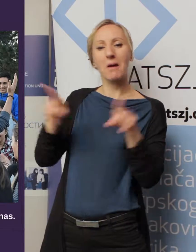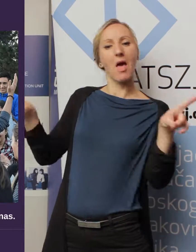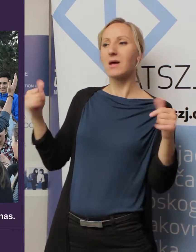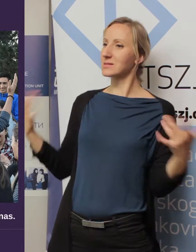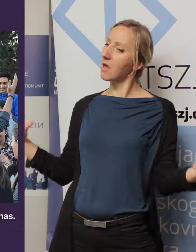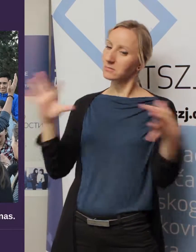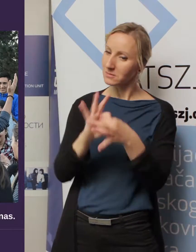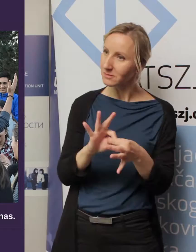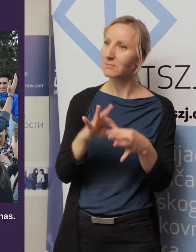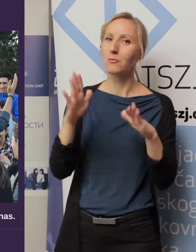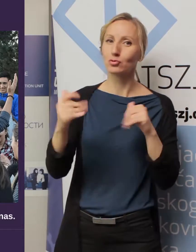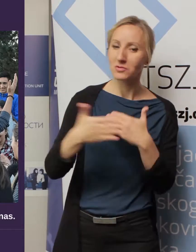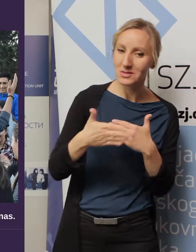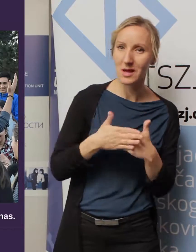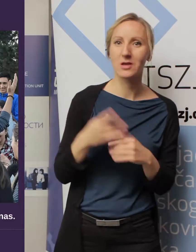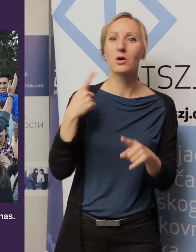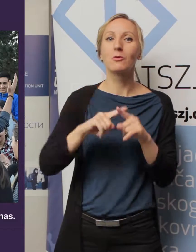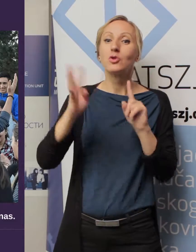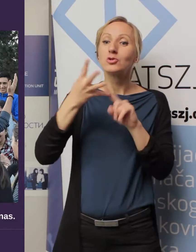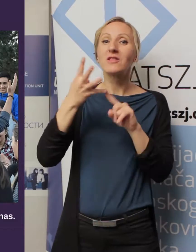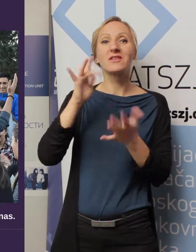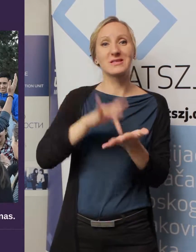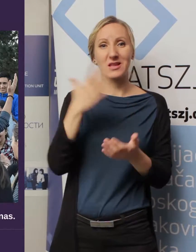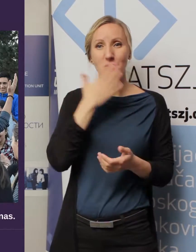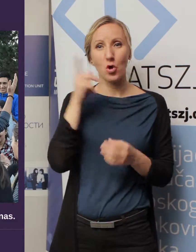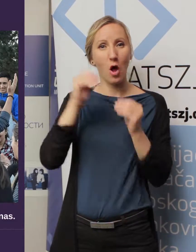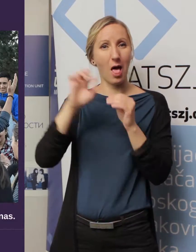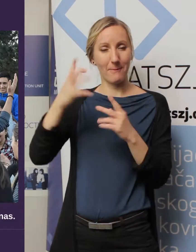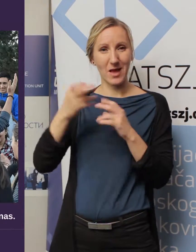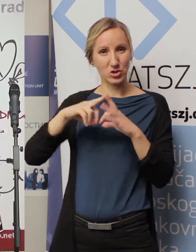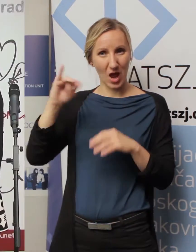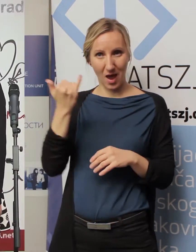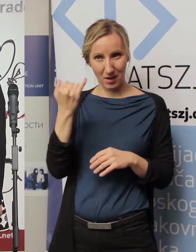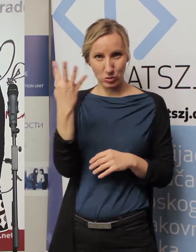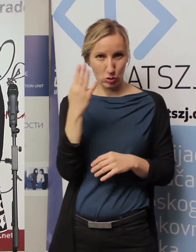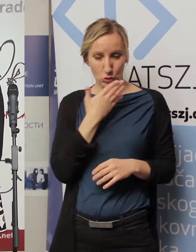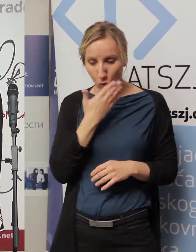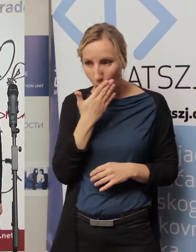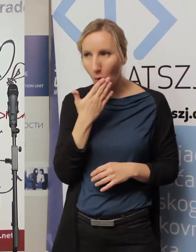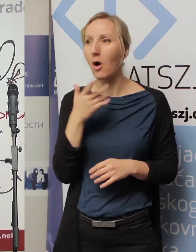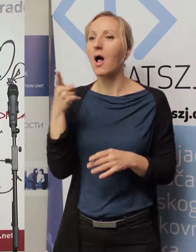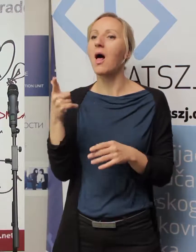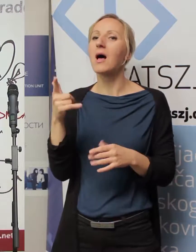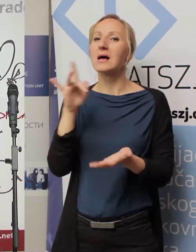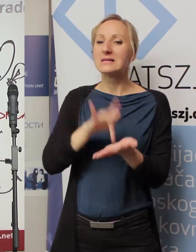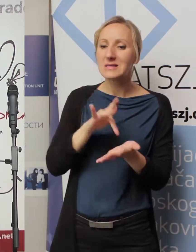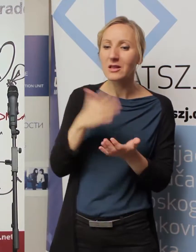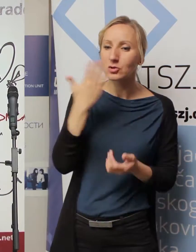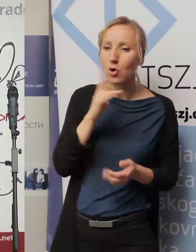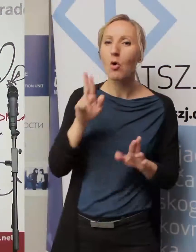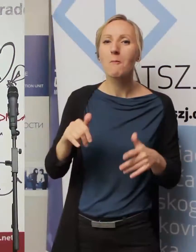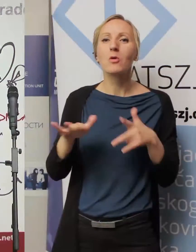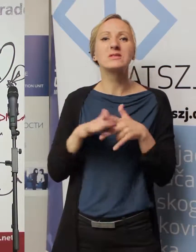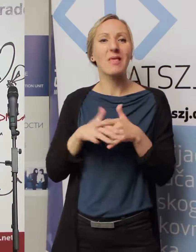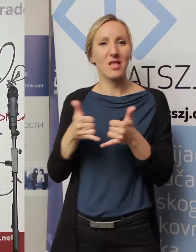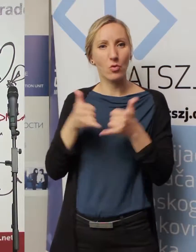sarađuju. Također smo uključili i 4. srednju školu koja postoji u Bečeju, a to je škola za srednjoškolce i srednjoškolke